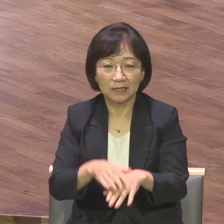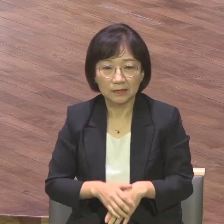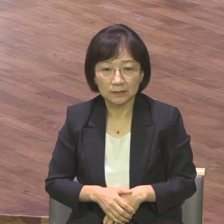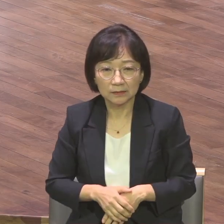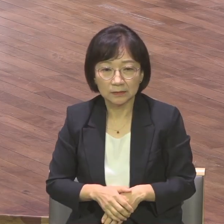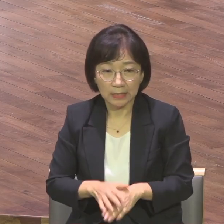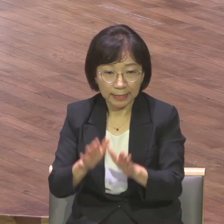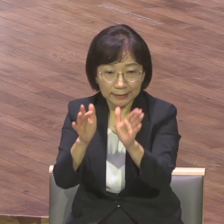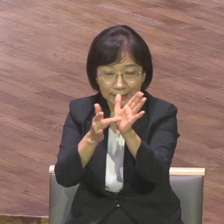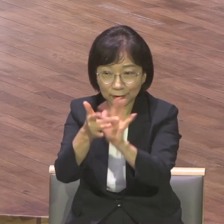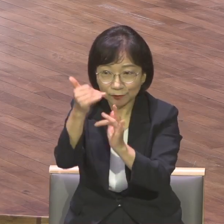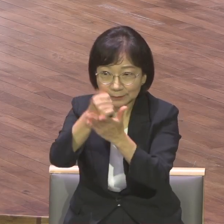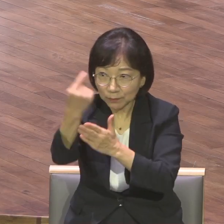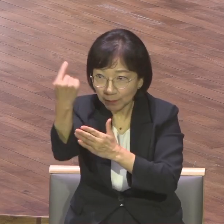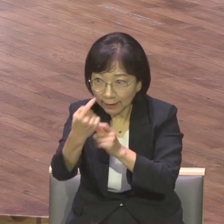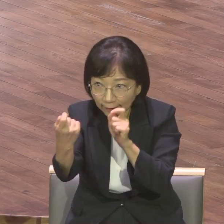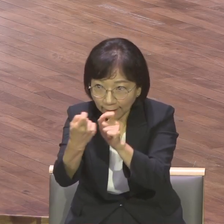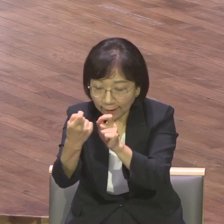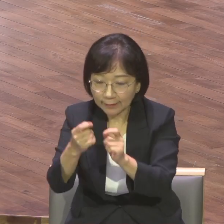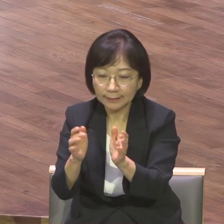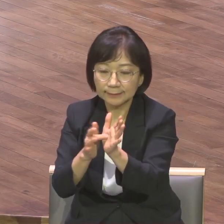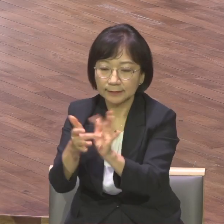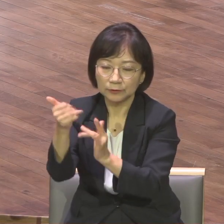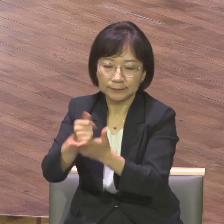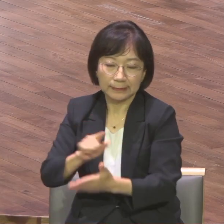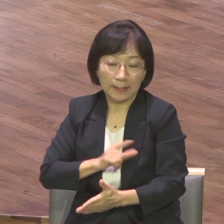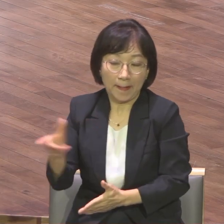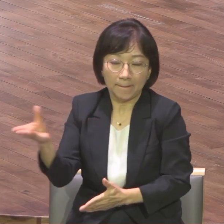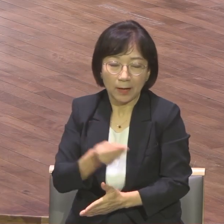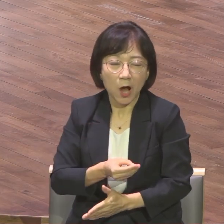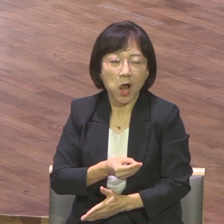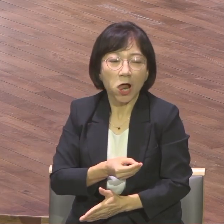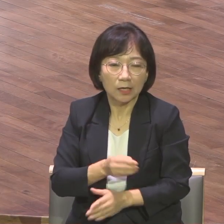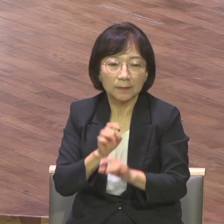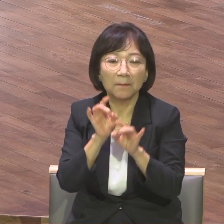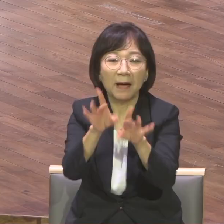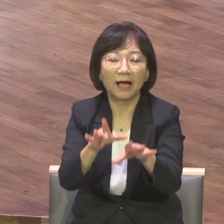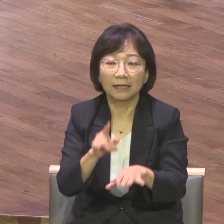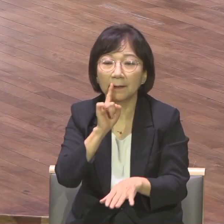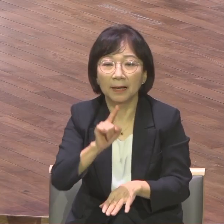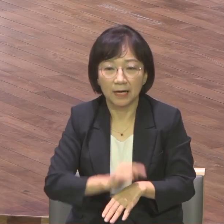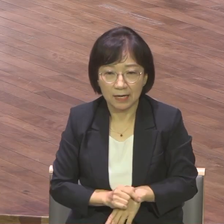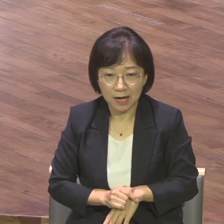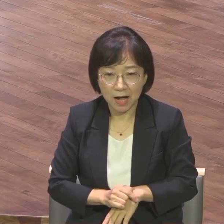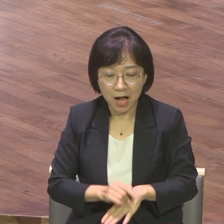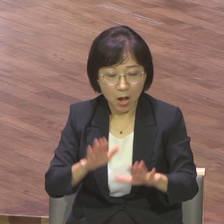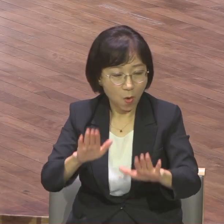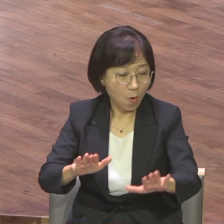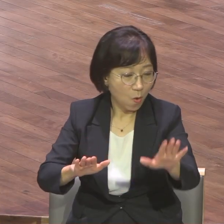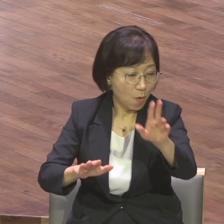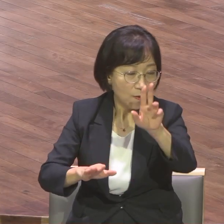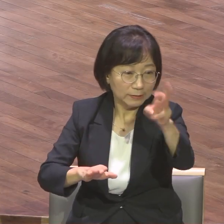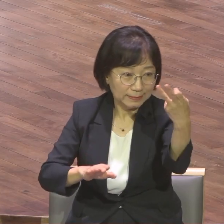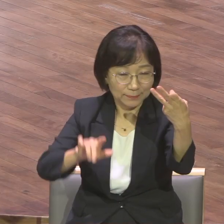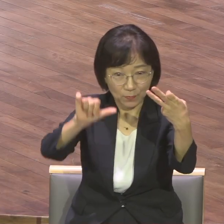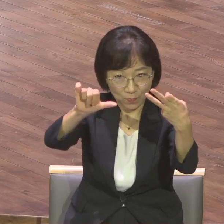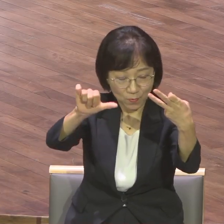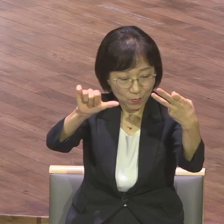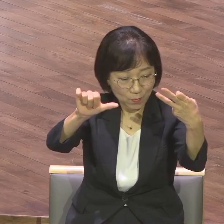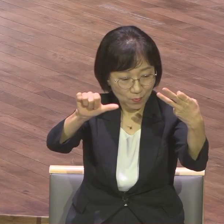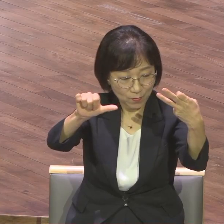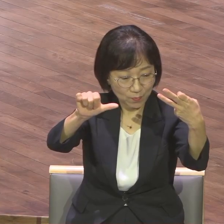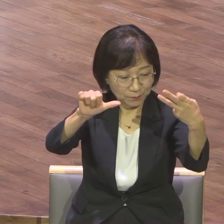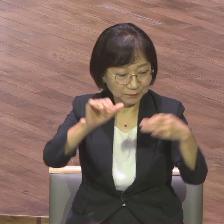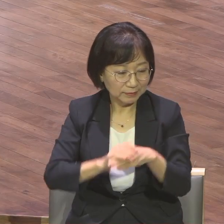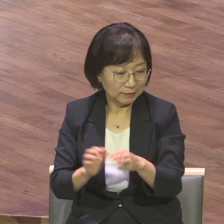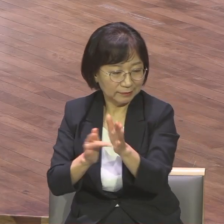때가 다 되면 예수님 이름을 빙자하여 미혹한다. 자, 5절을 보세요. 5절을 보면요,